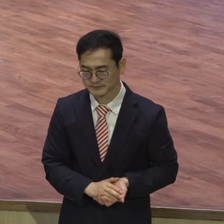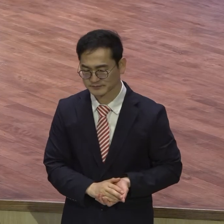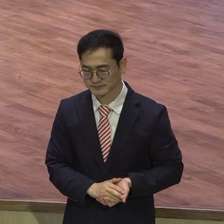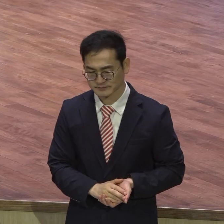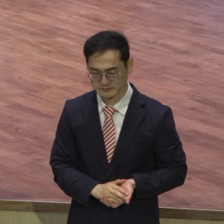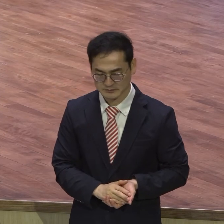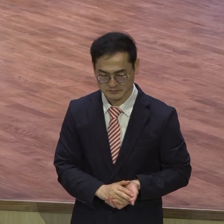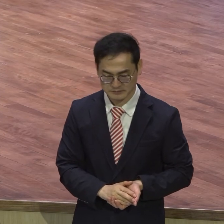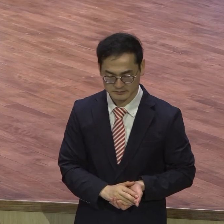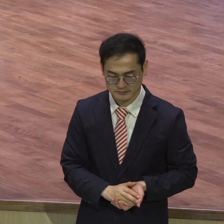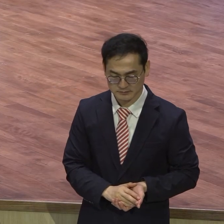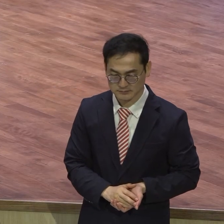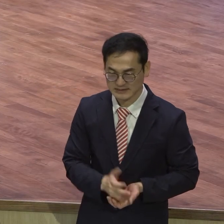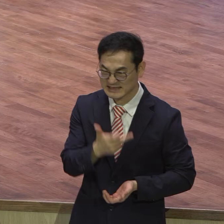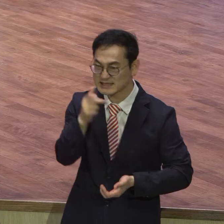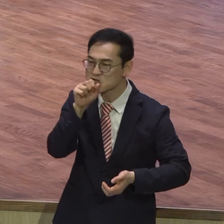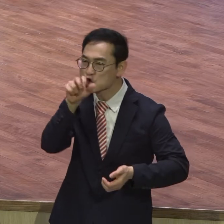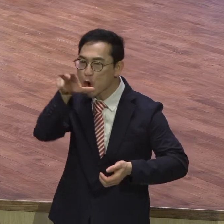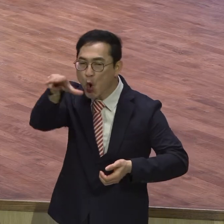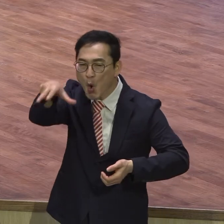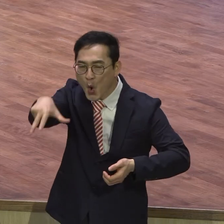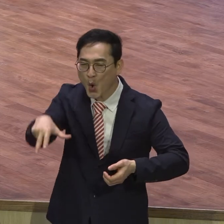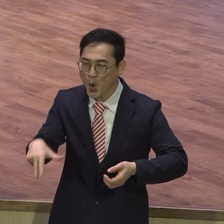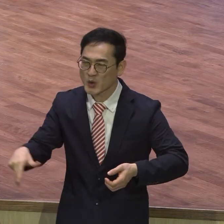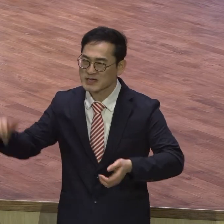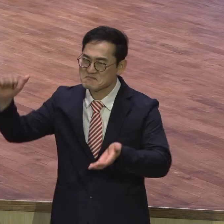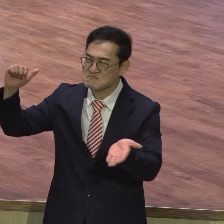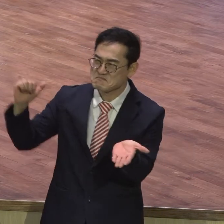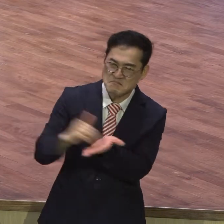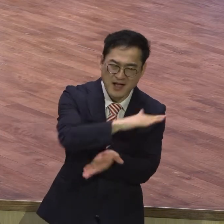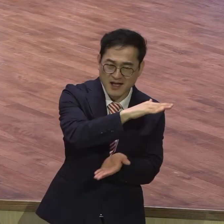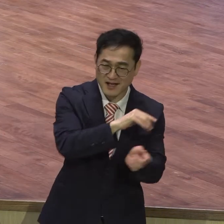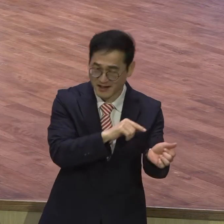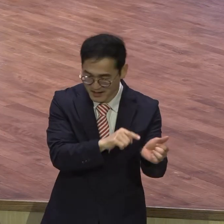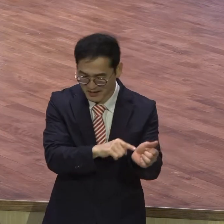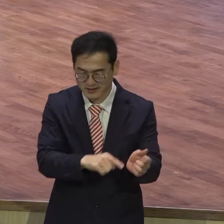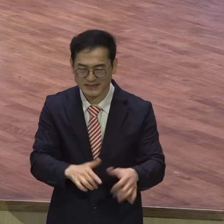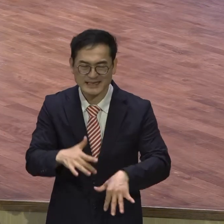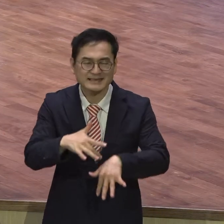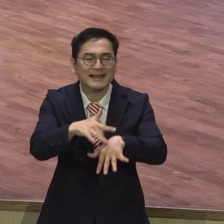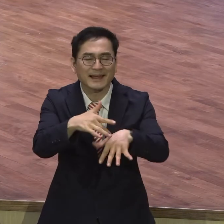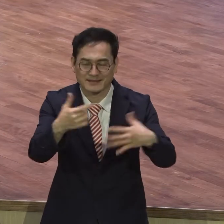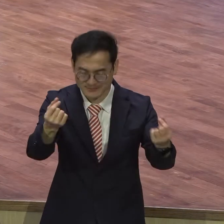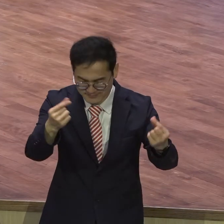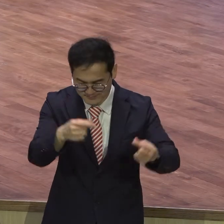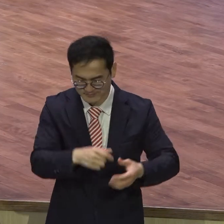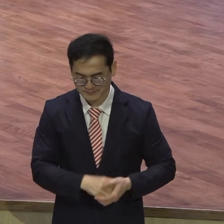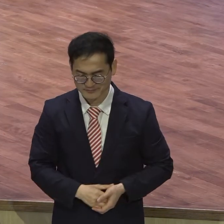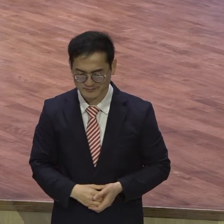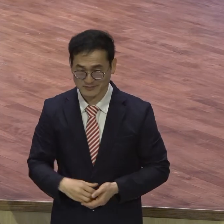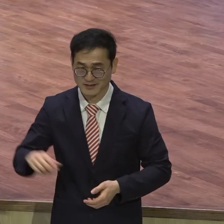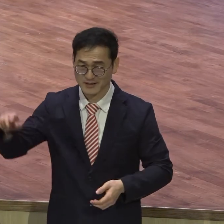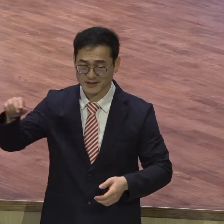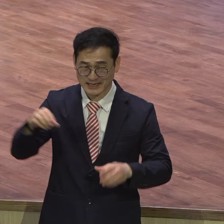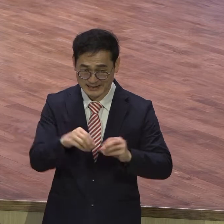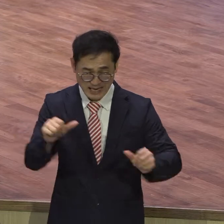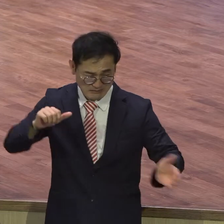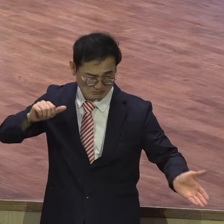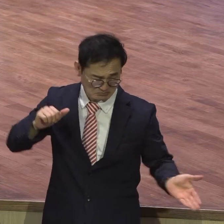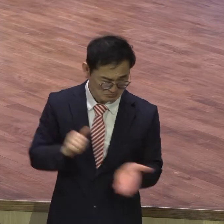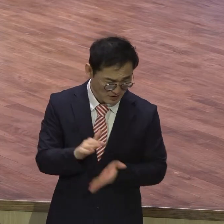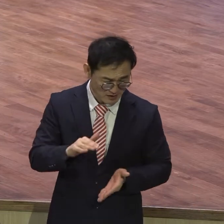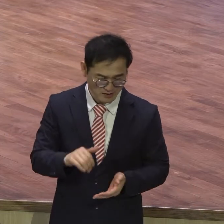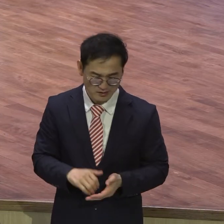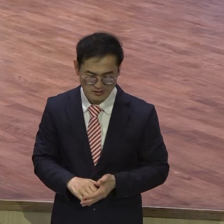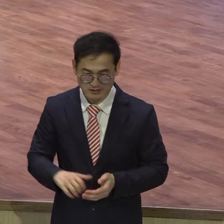큰 용이 내가 쫓기니 옛뱀꽃 마기라고도 하고 사단이라고 하며 온 천하를 깨는 자라 그가 땅으로 내가 쫓기니 그의